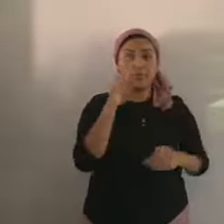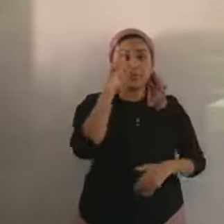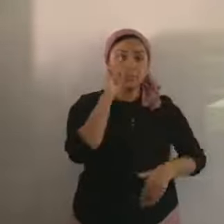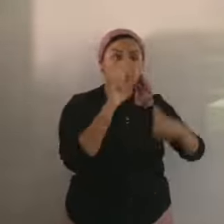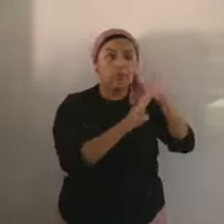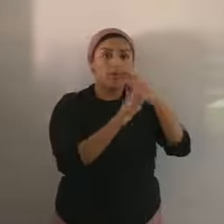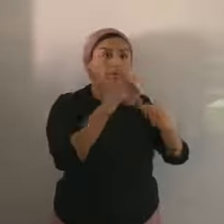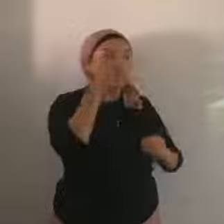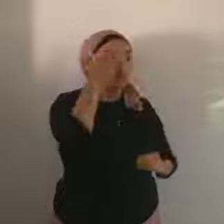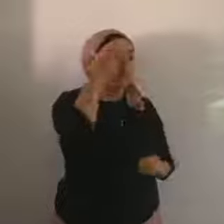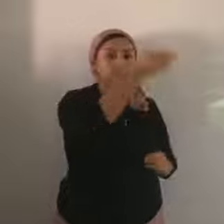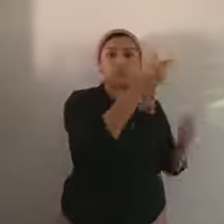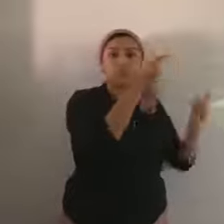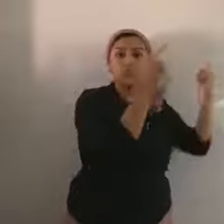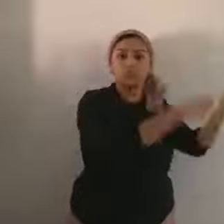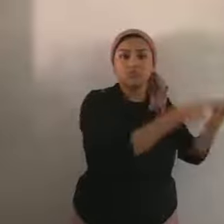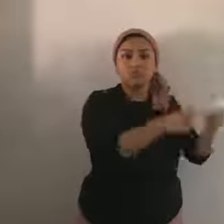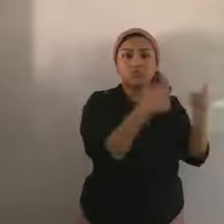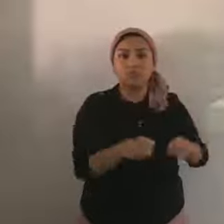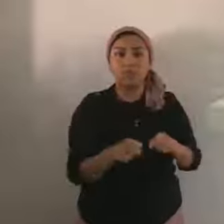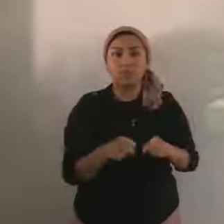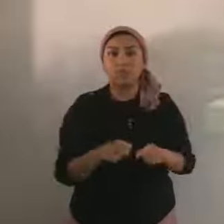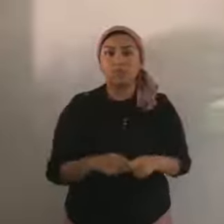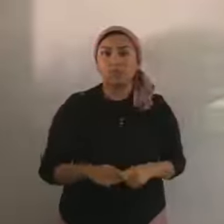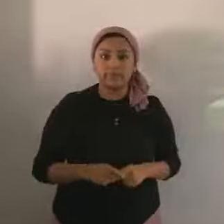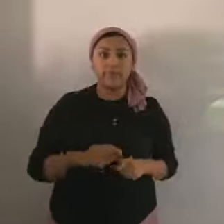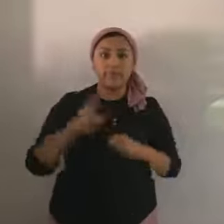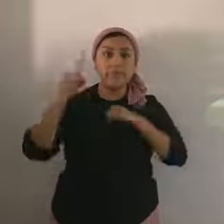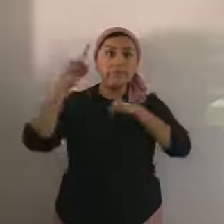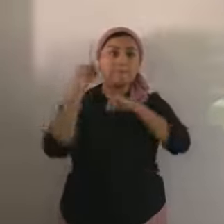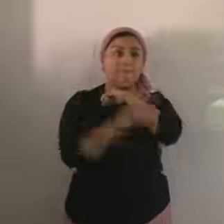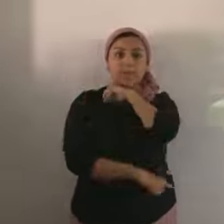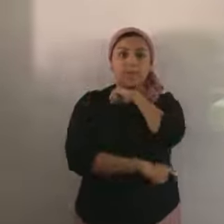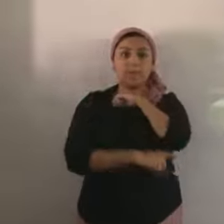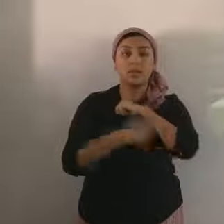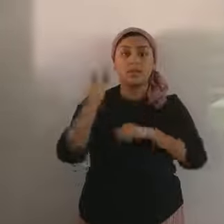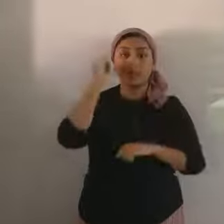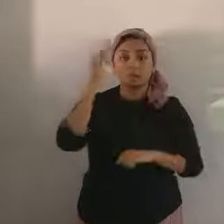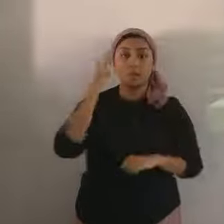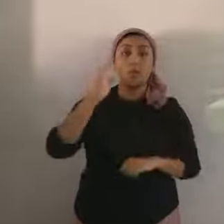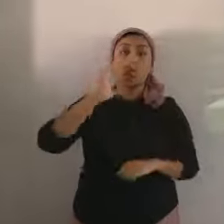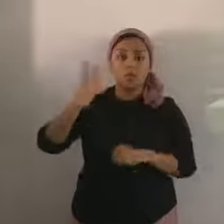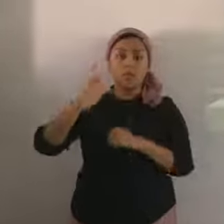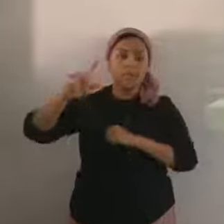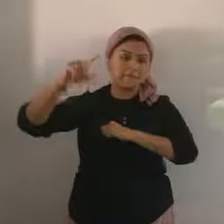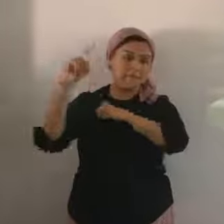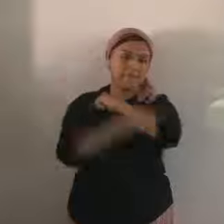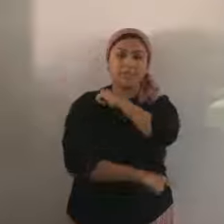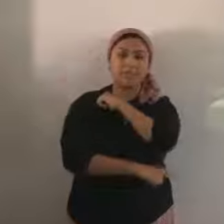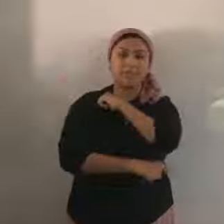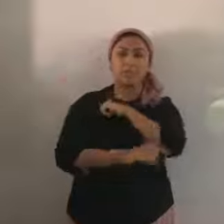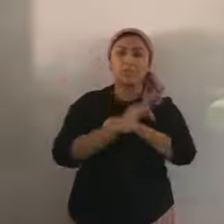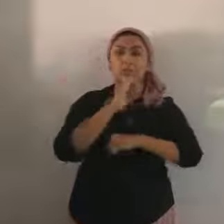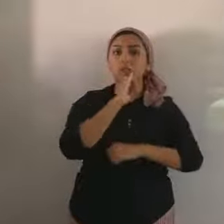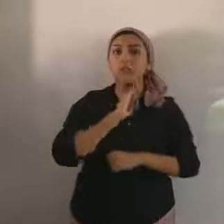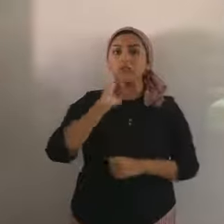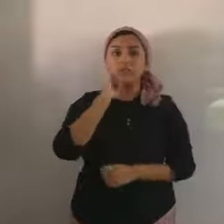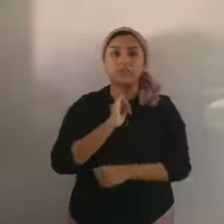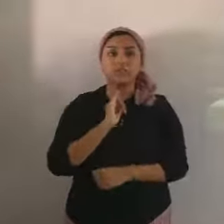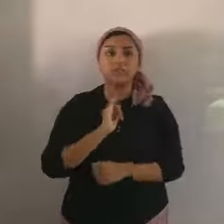profecía dramática y está simbolizando el juicio inminente, lo que ya iba a venir inminente, de Elohim